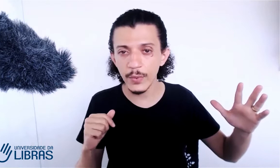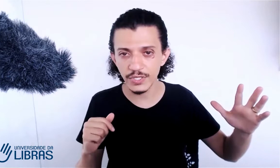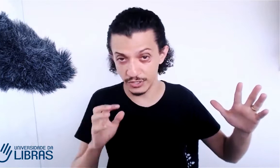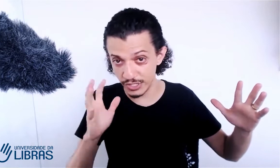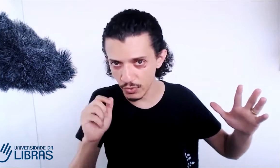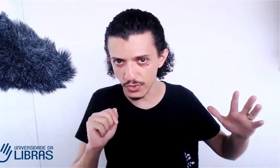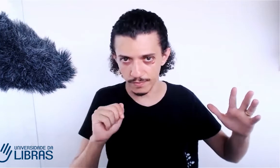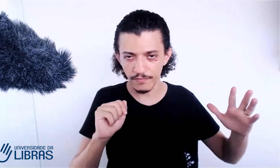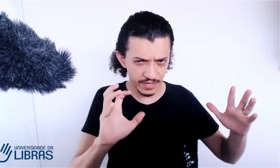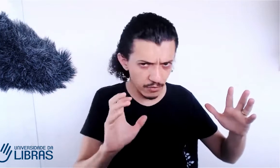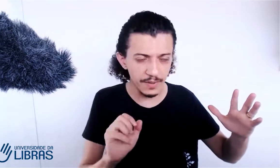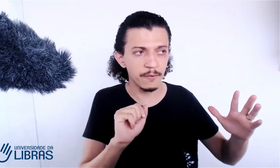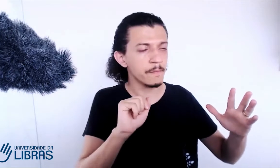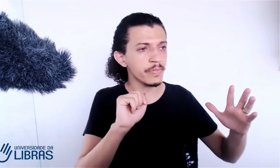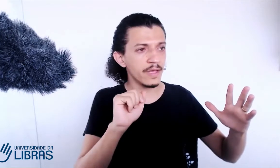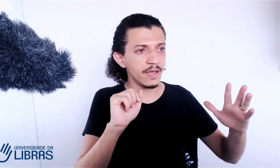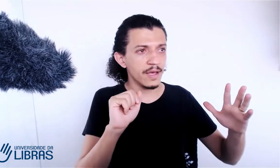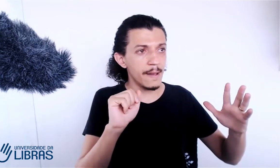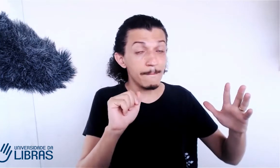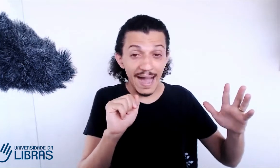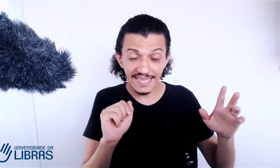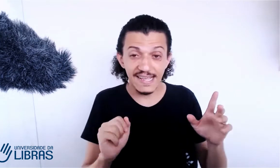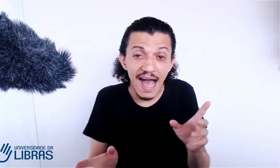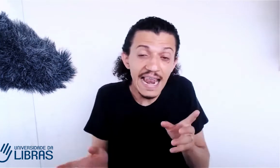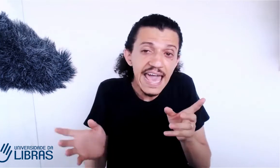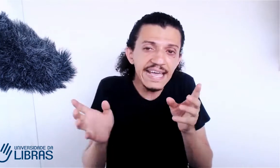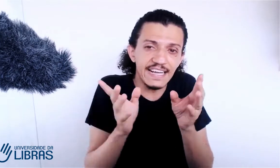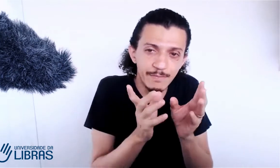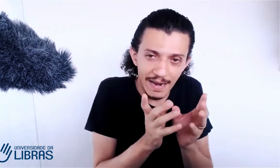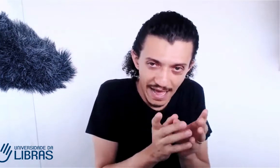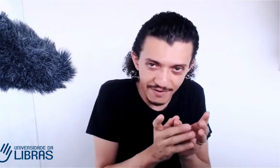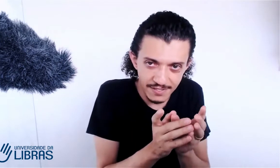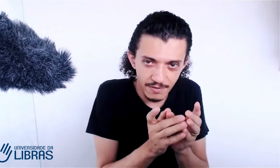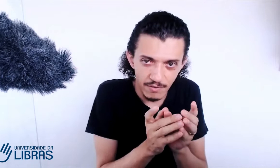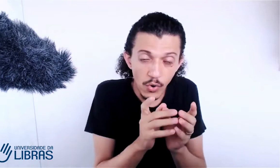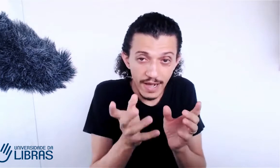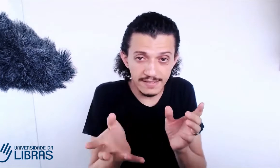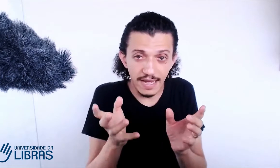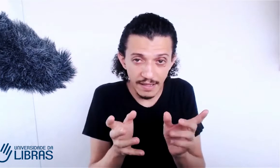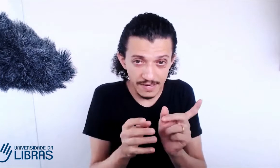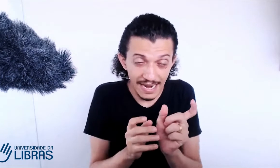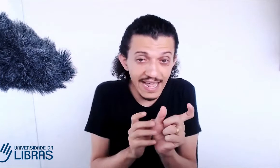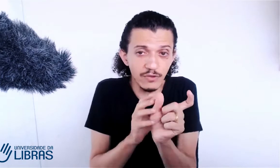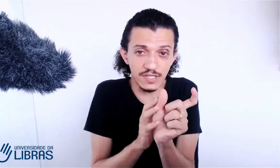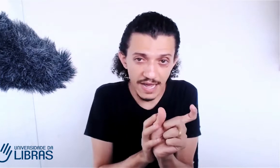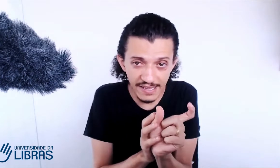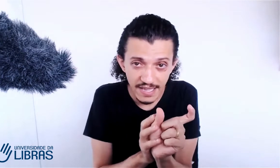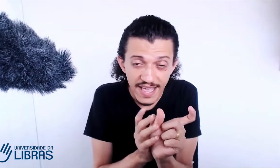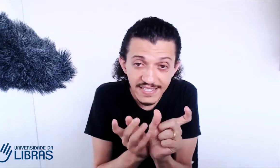linguística, discurso. Fica aqui comigo. Mas, além das palavras, ou no caso da Libras, além dos sinais, existem